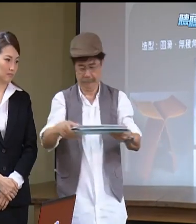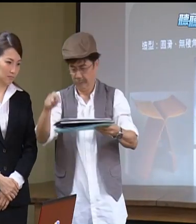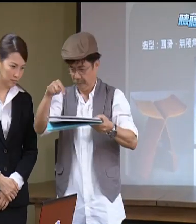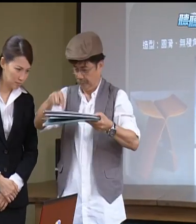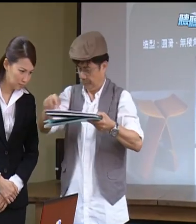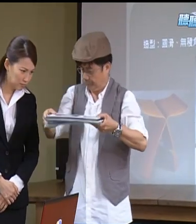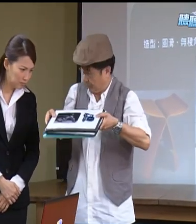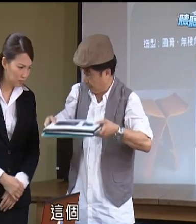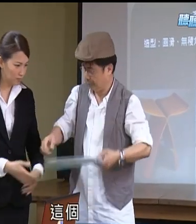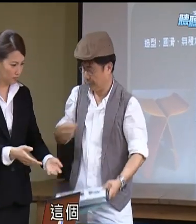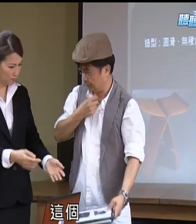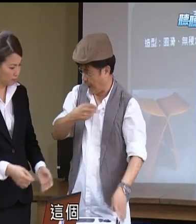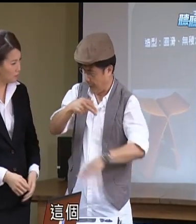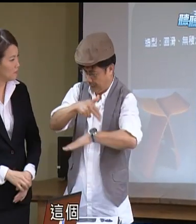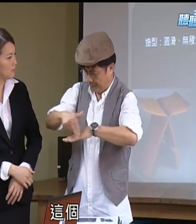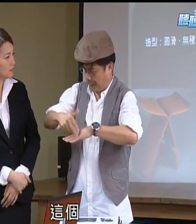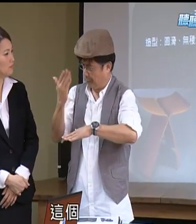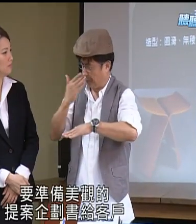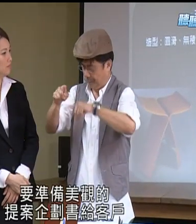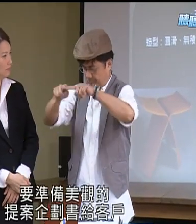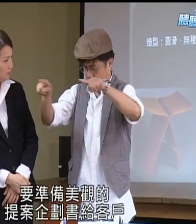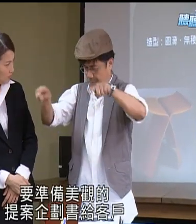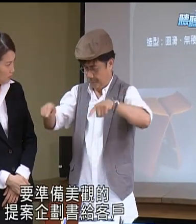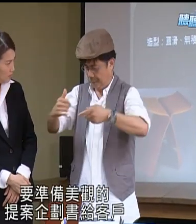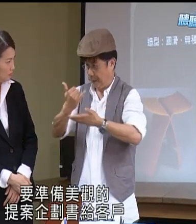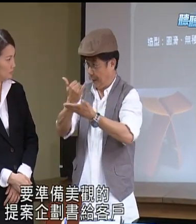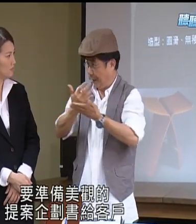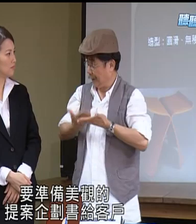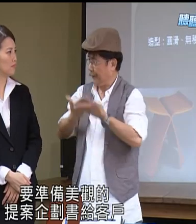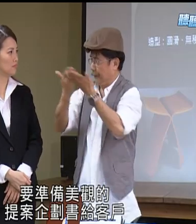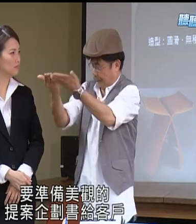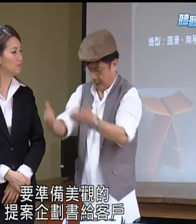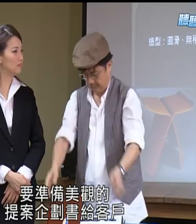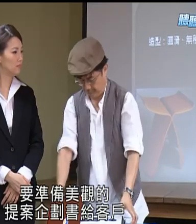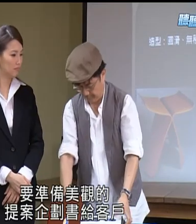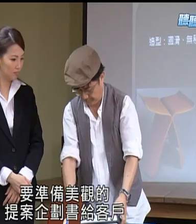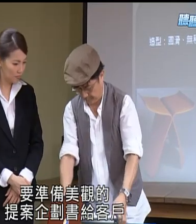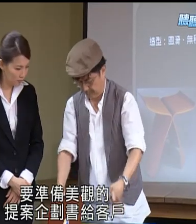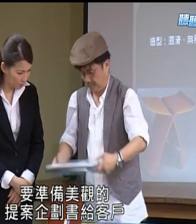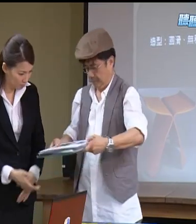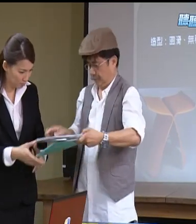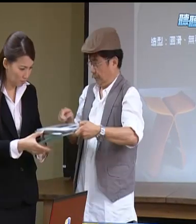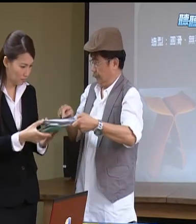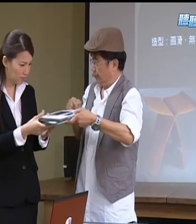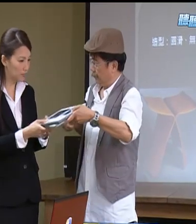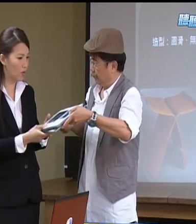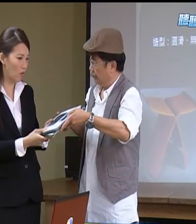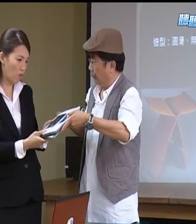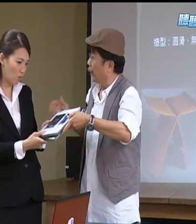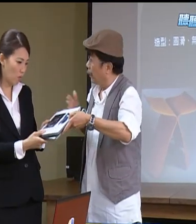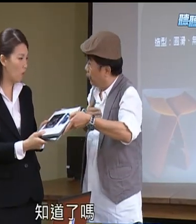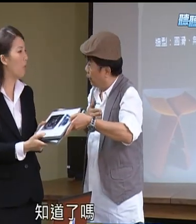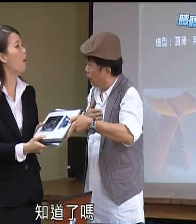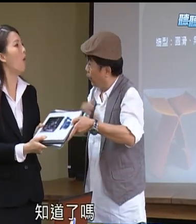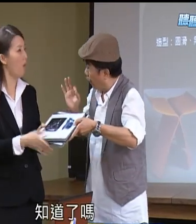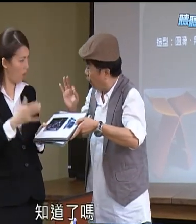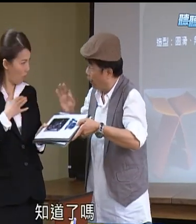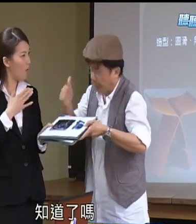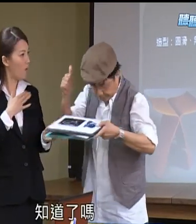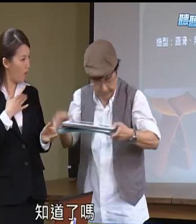啊，哎，这个啊，要准备美观的提案企划书给客户。啊， 哦， 知道了吗？ 哦，我